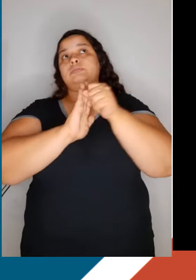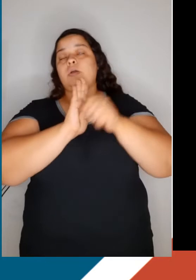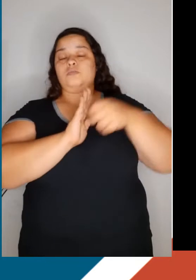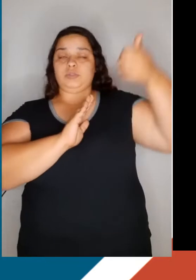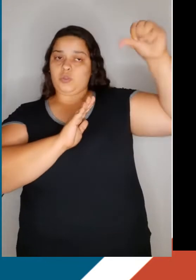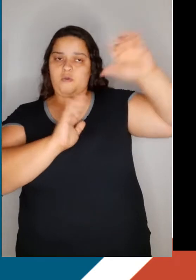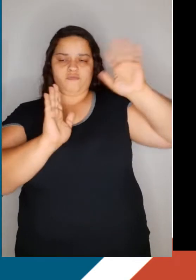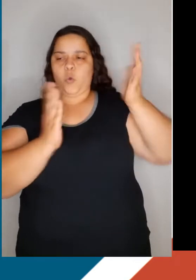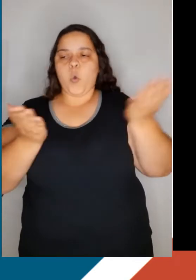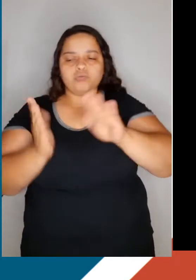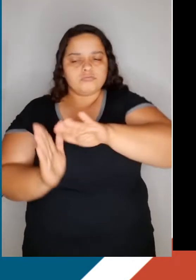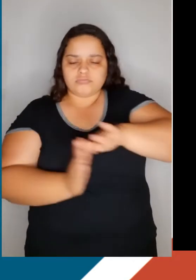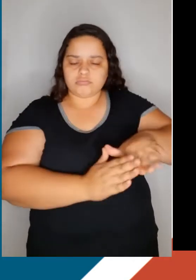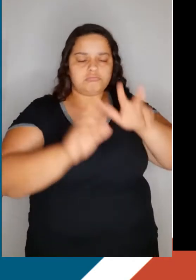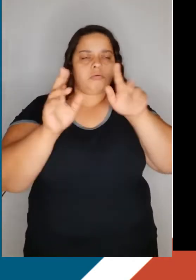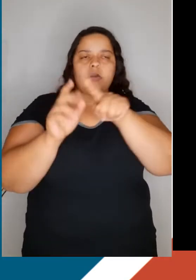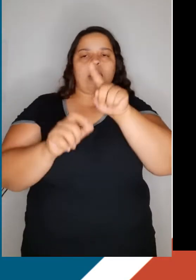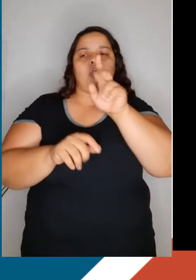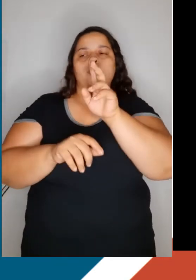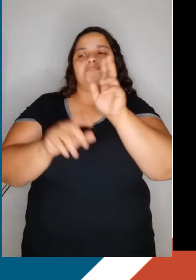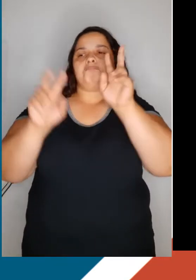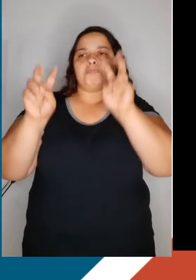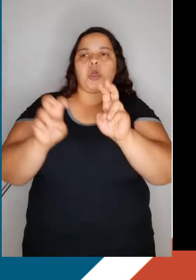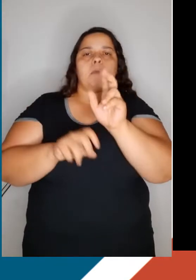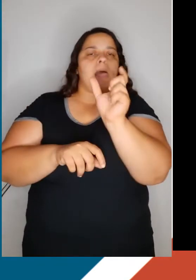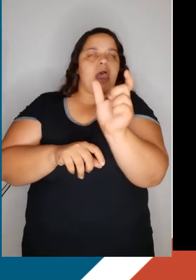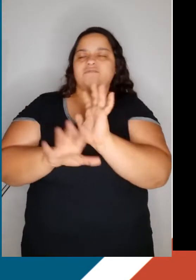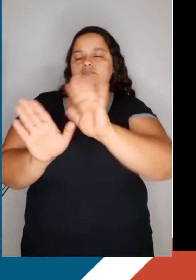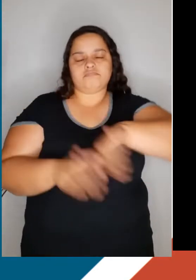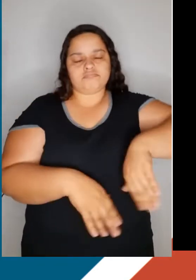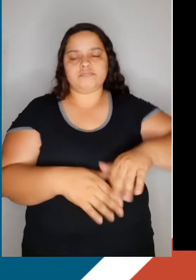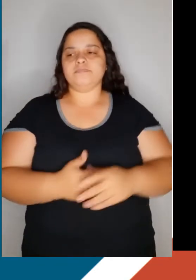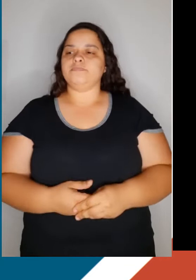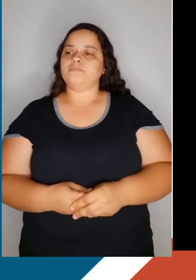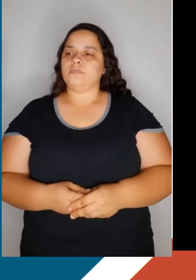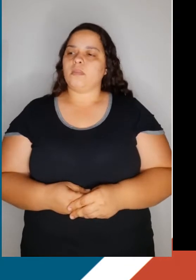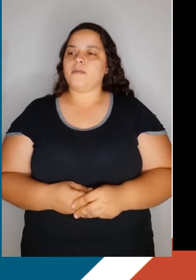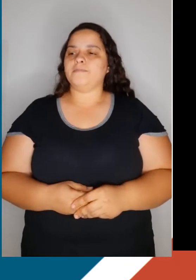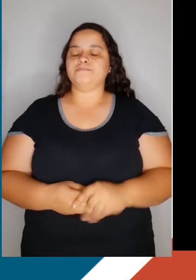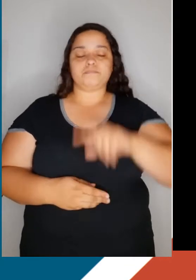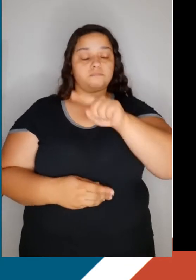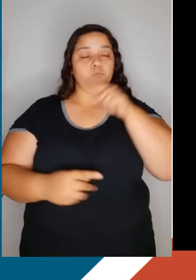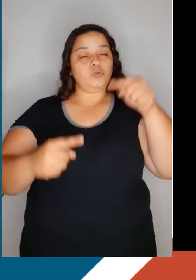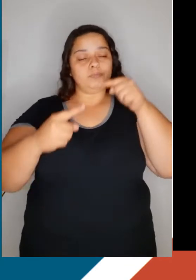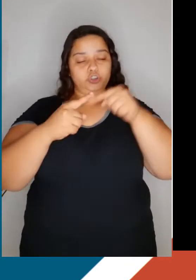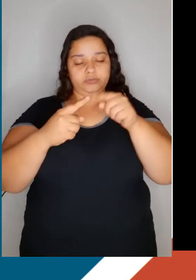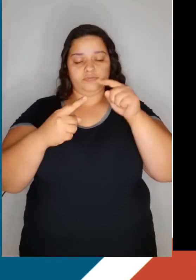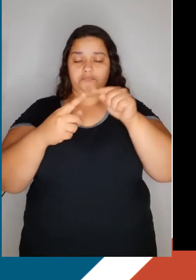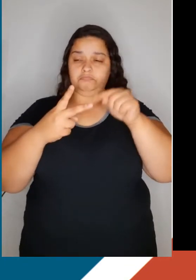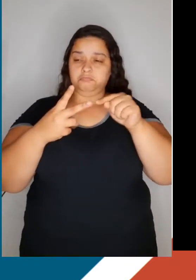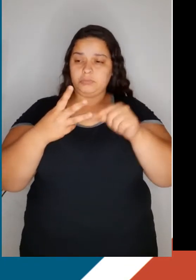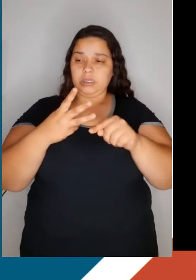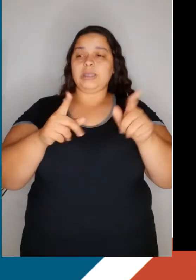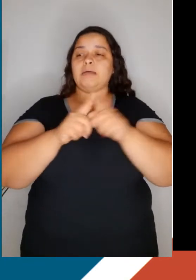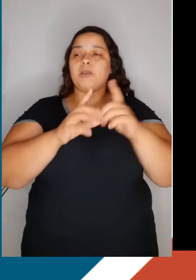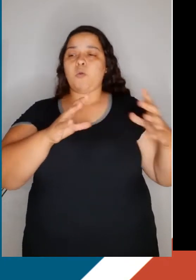e hoje em dia não se sustenta mais cientificamente esse tipo de posição. Com base nesses objetivos e nos conflitos